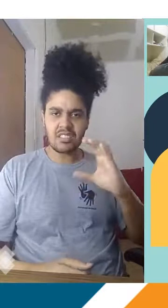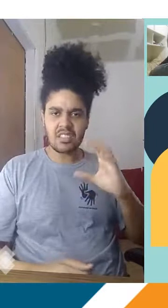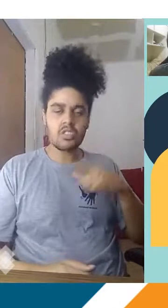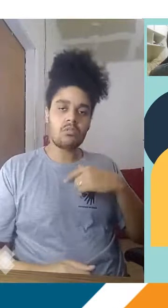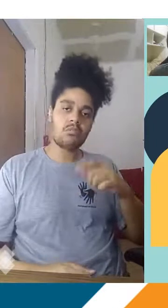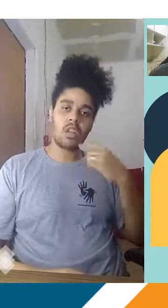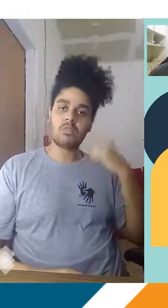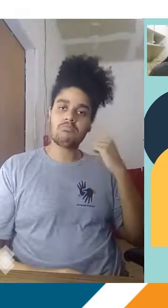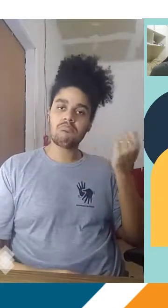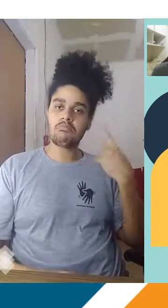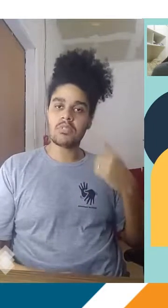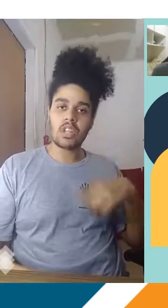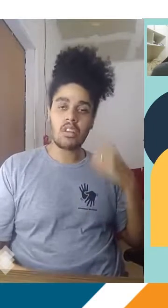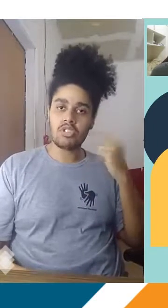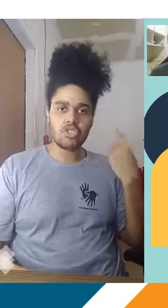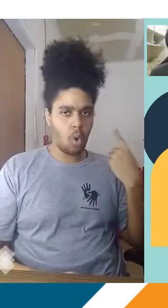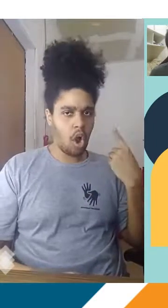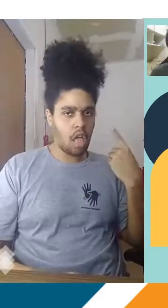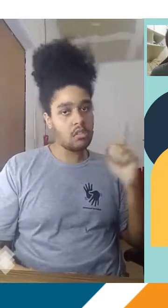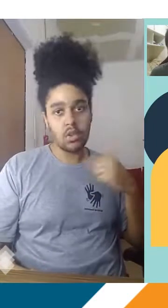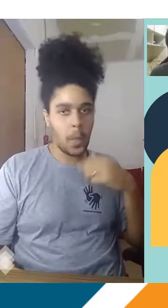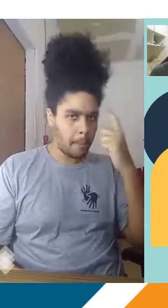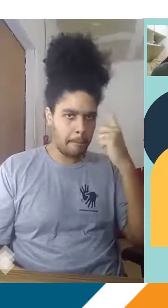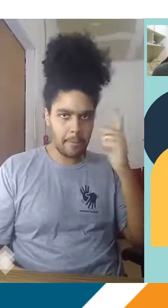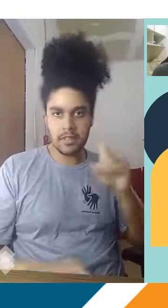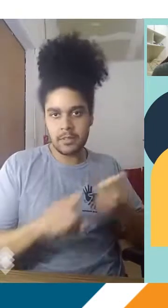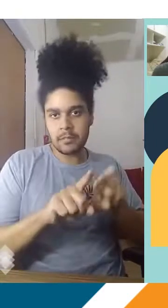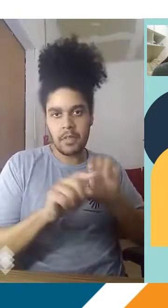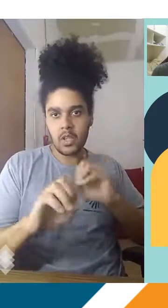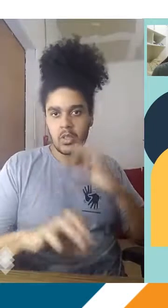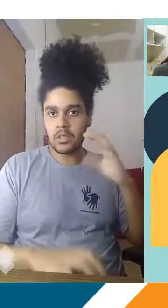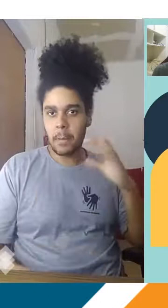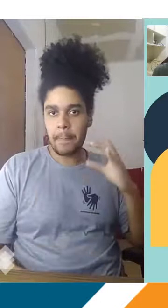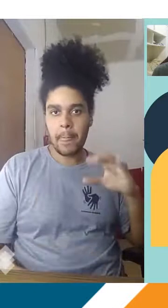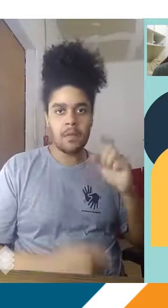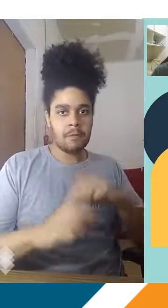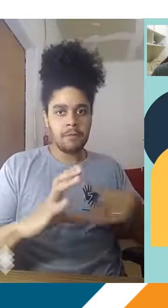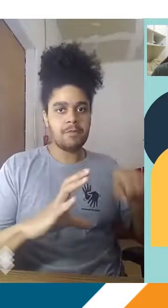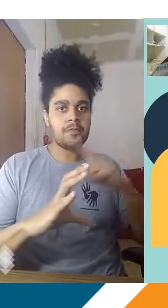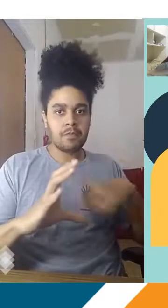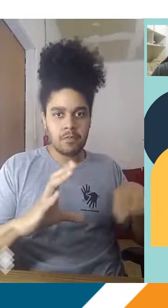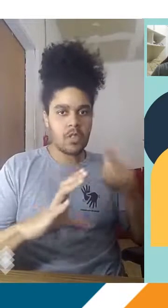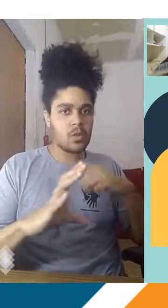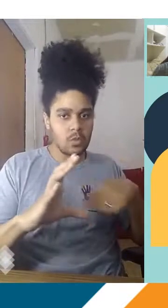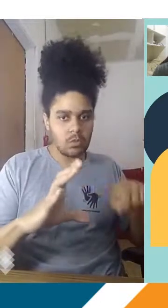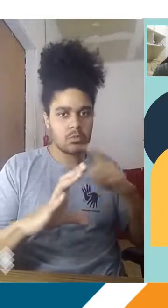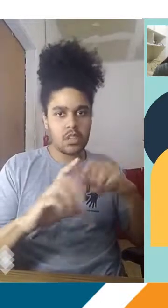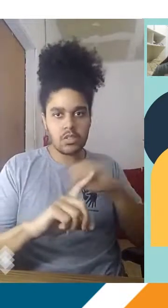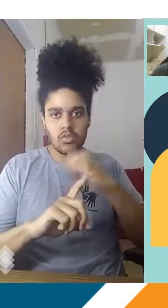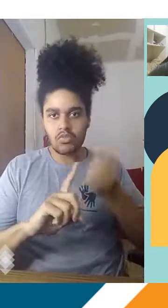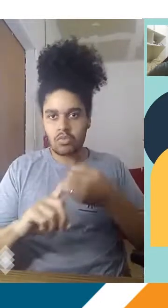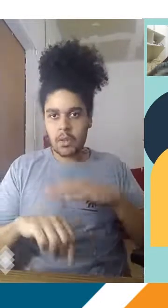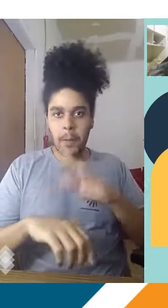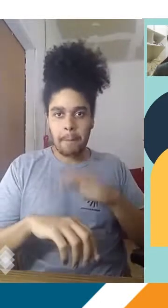prática científica, eu nego ela. E por negá-la, eu não peço mais nenhum pouco de educação científica. O círculo vai se